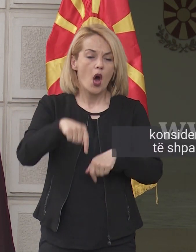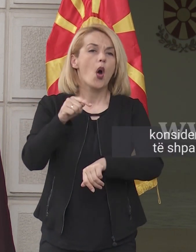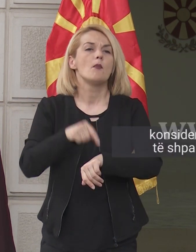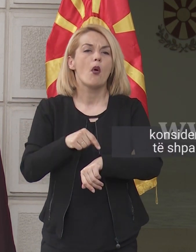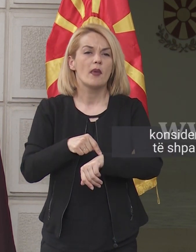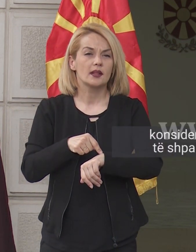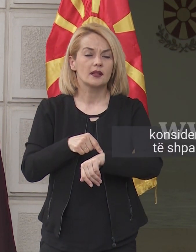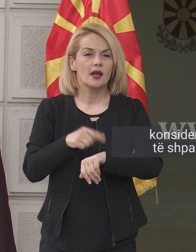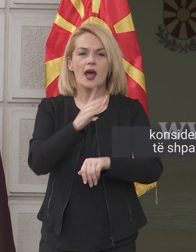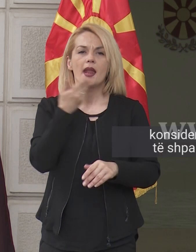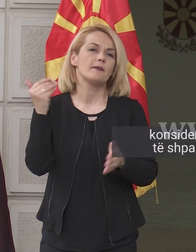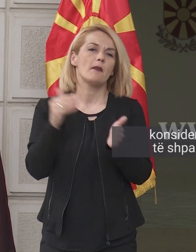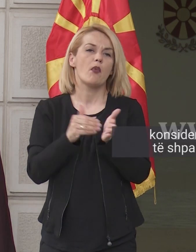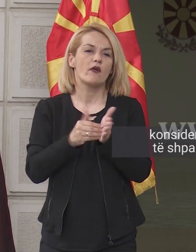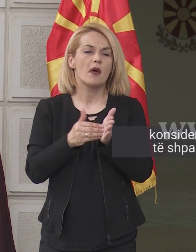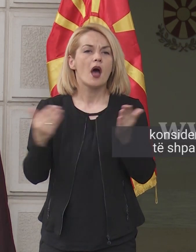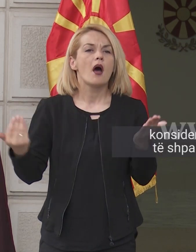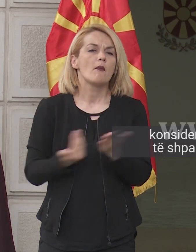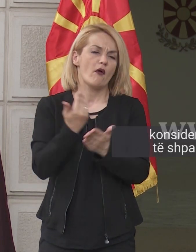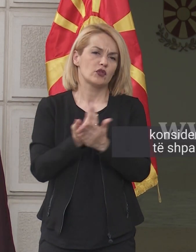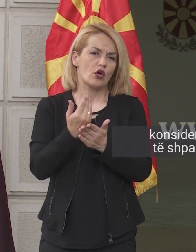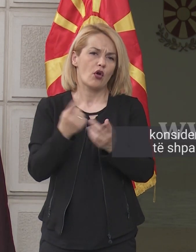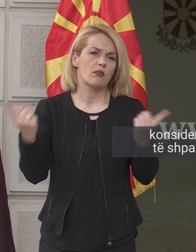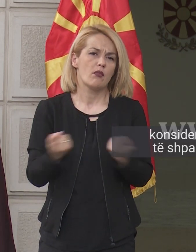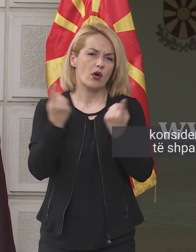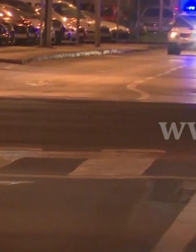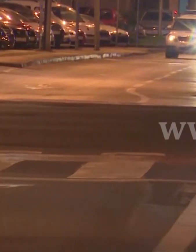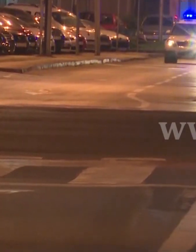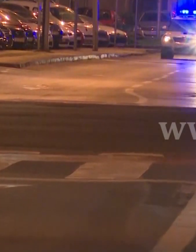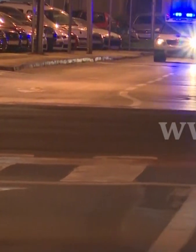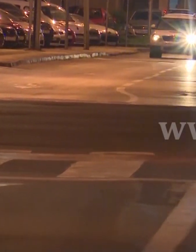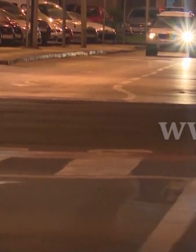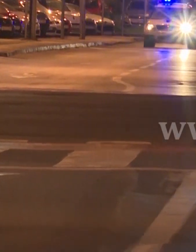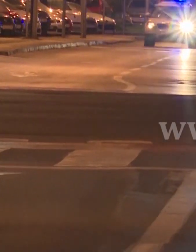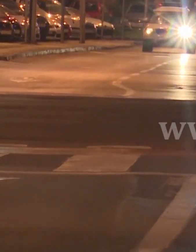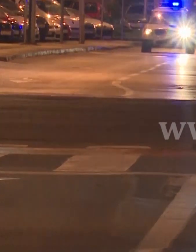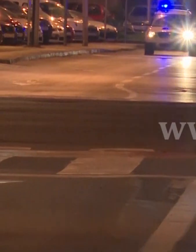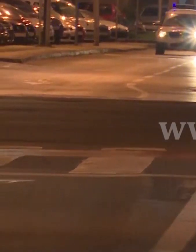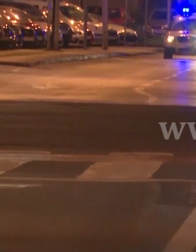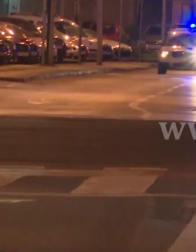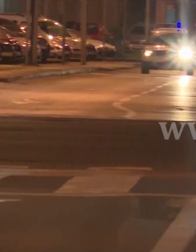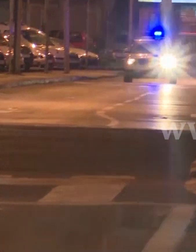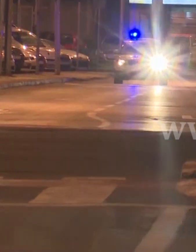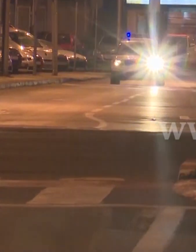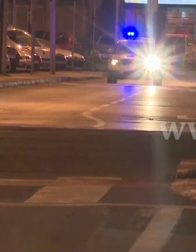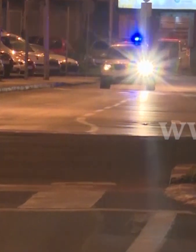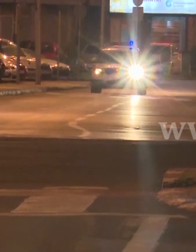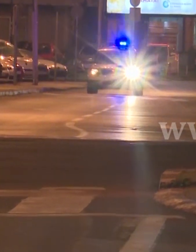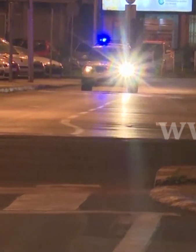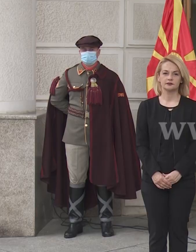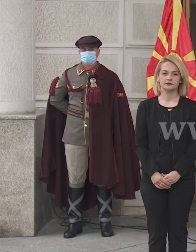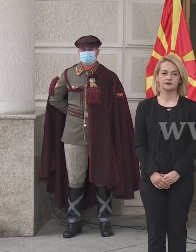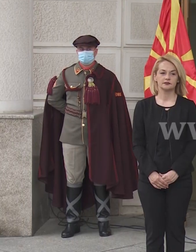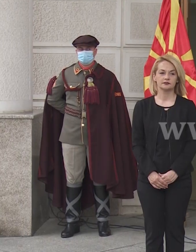момент нема потреба да прогласам нова вонредна состојба. Pas tetëdhjetë e gjashtë ditëve, Maqedonia e Veriut po del nga gjendja